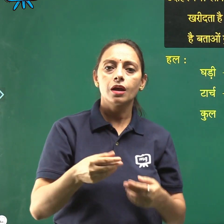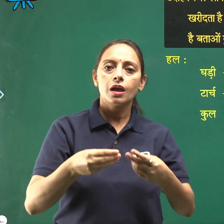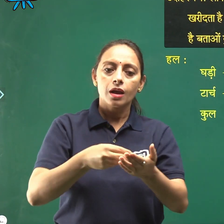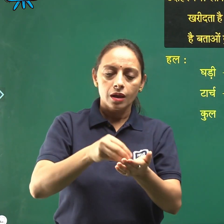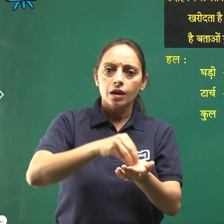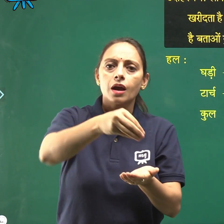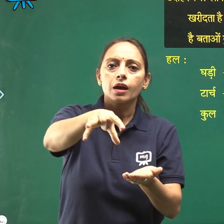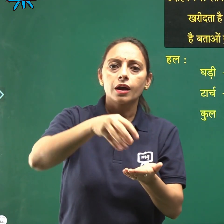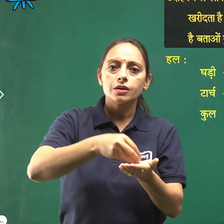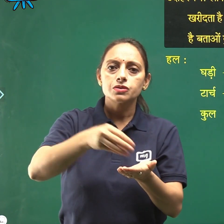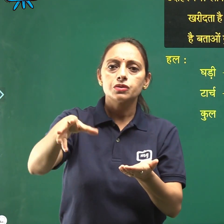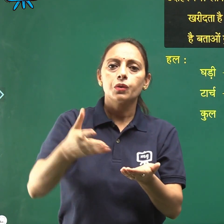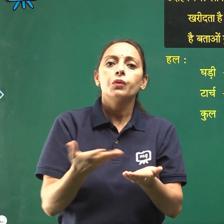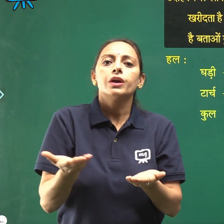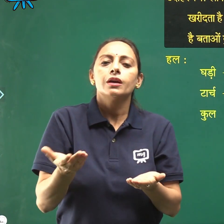हुई?